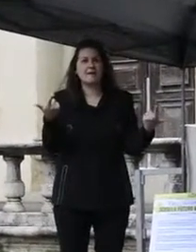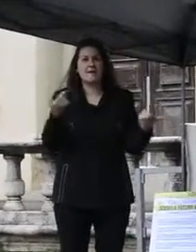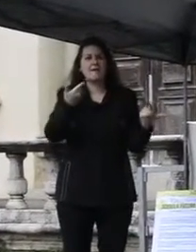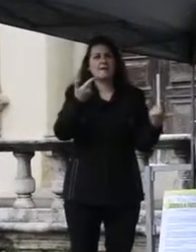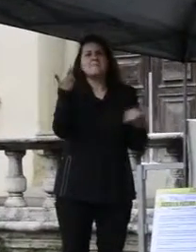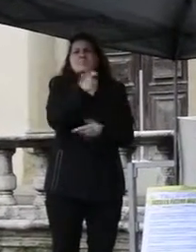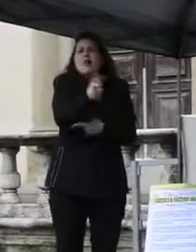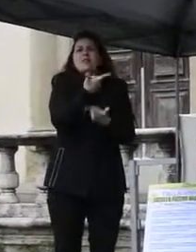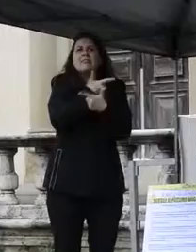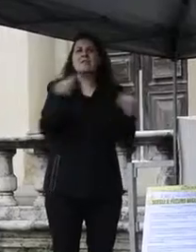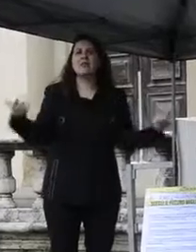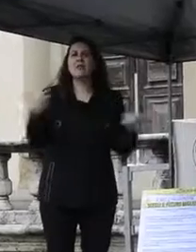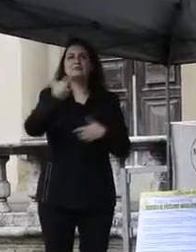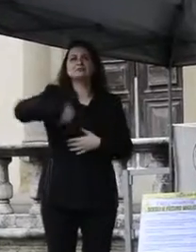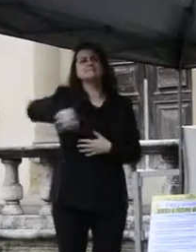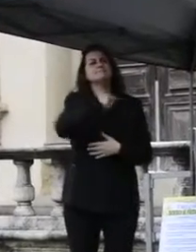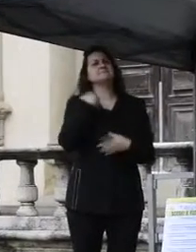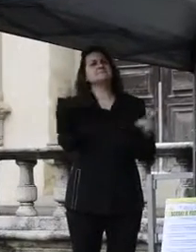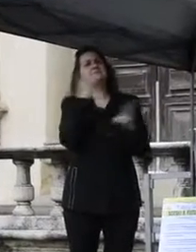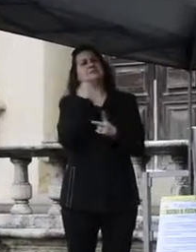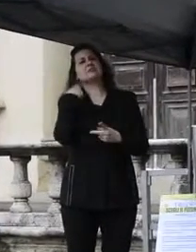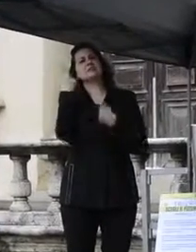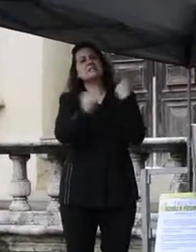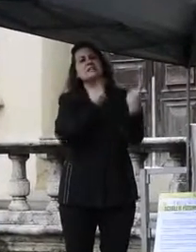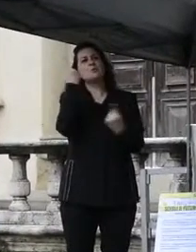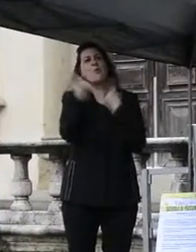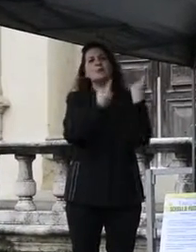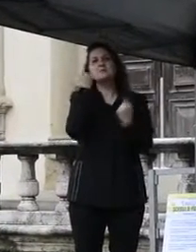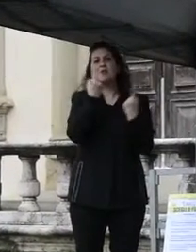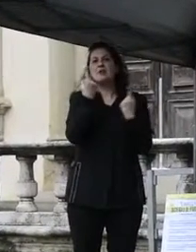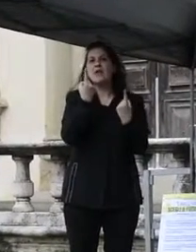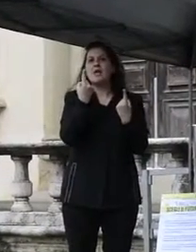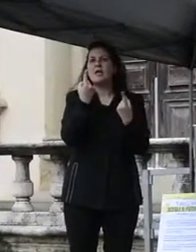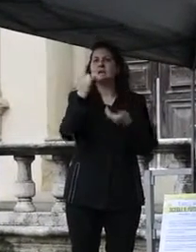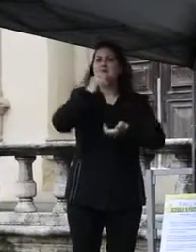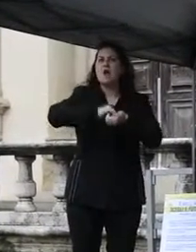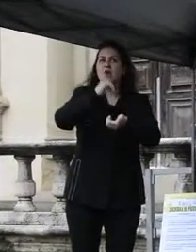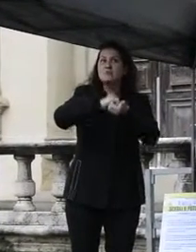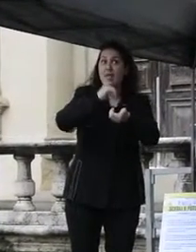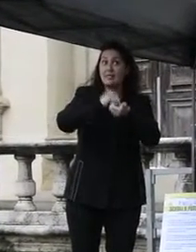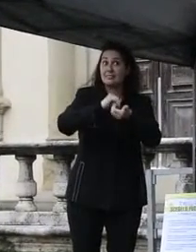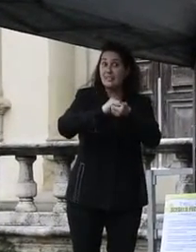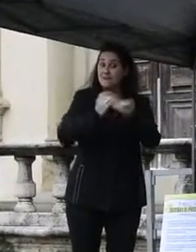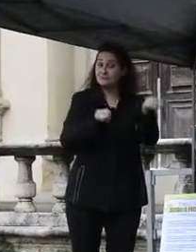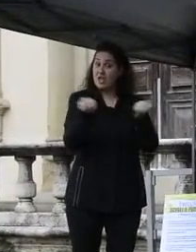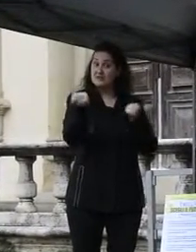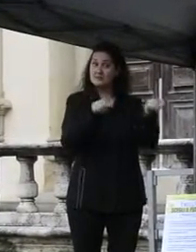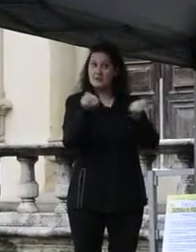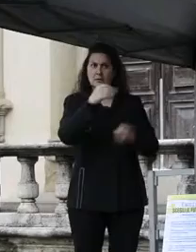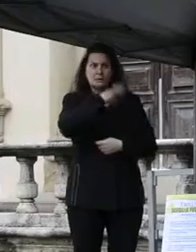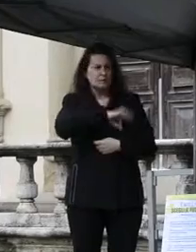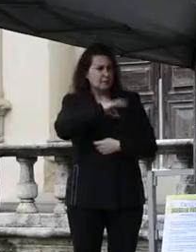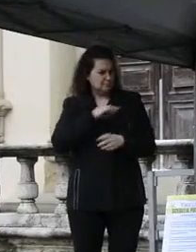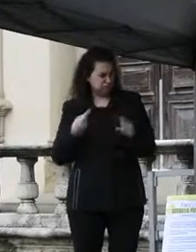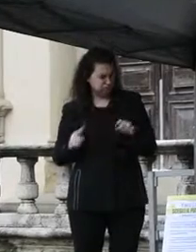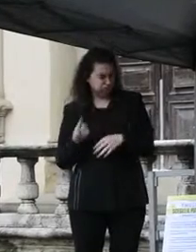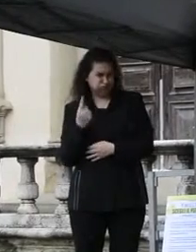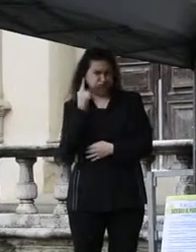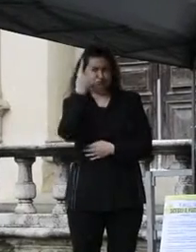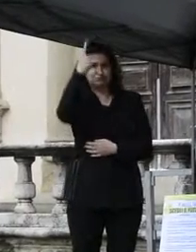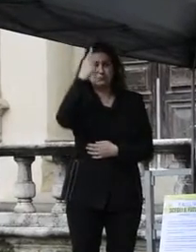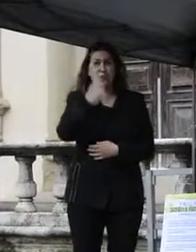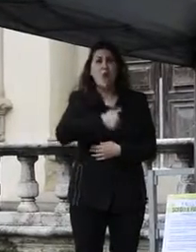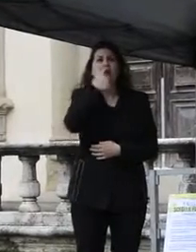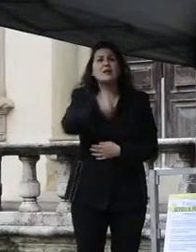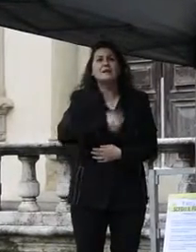siamo in una situazione per cui la società che gestisce fa utili altissimi, elevati ogni